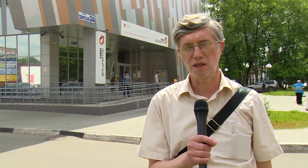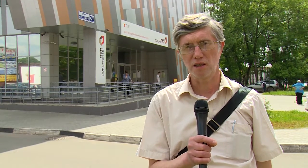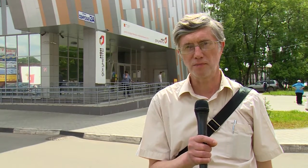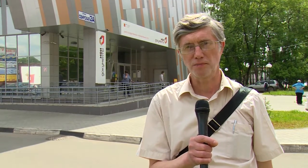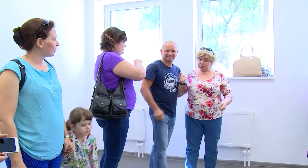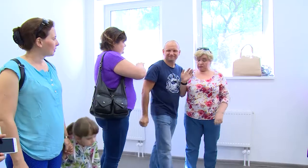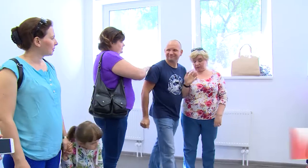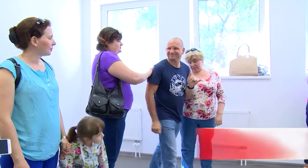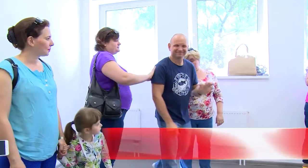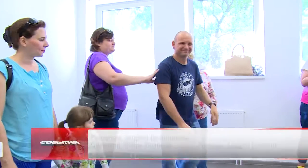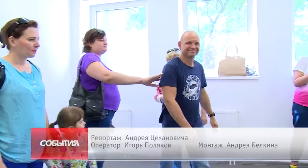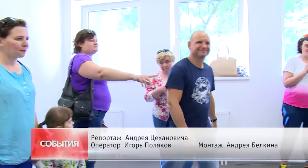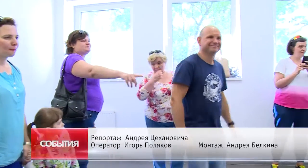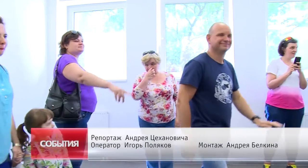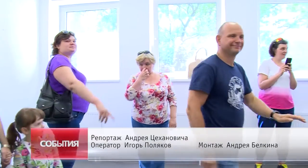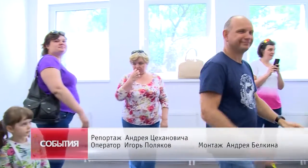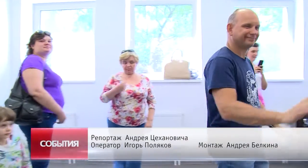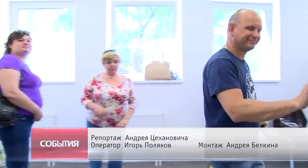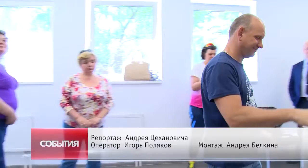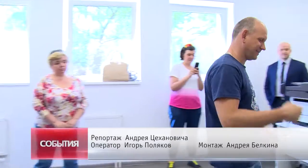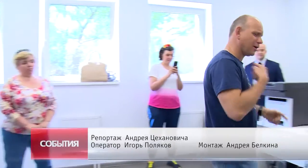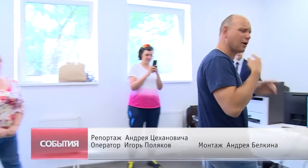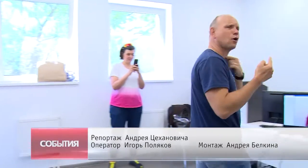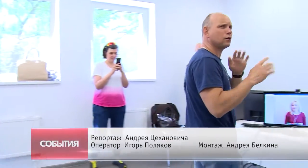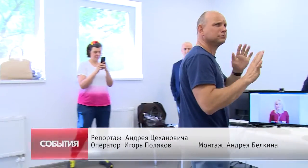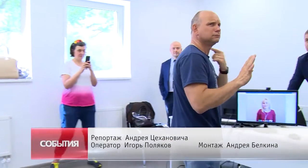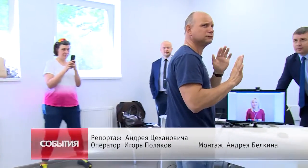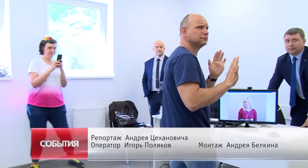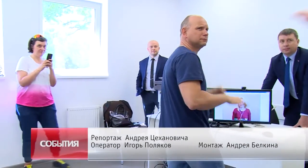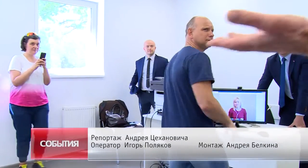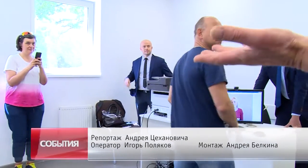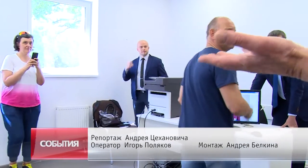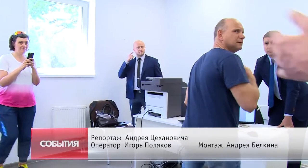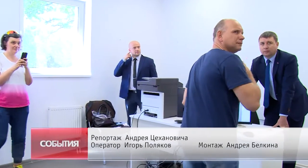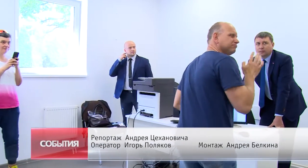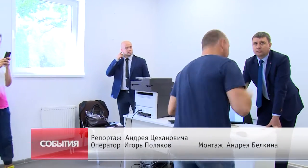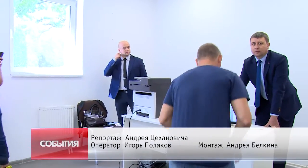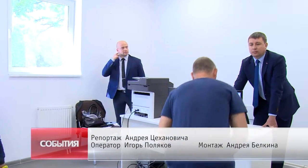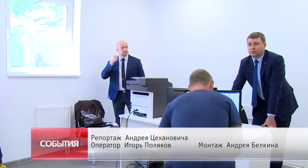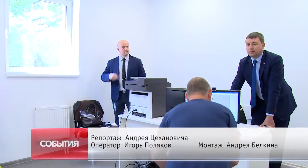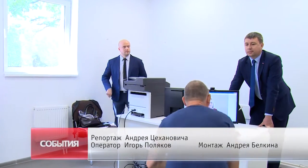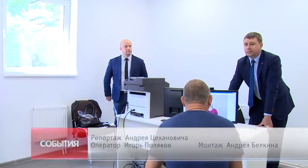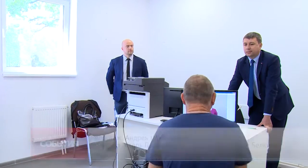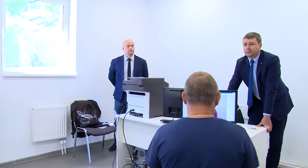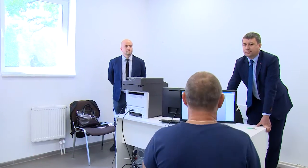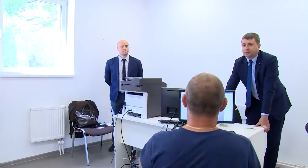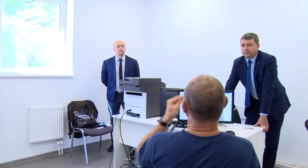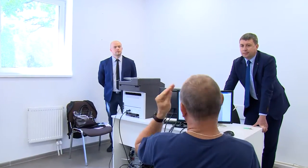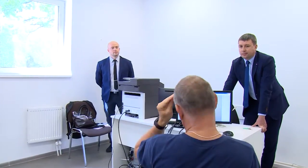центра. По определению слова «апробация» – это проверка работоспособности процессов, схем, моделей, методов, установленных